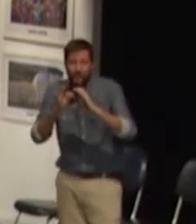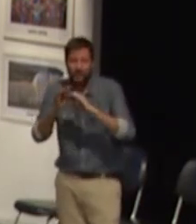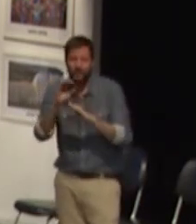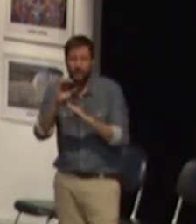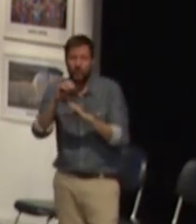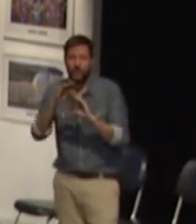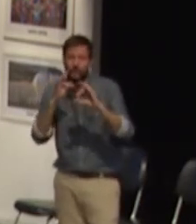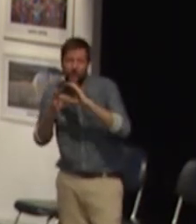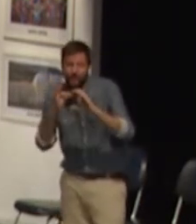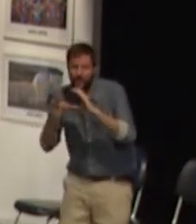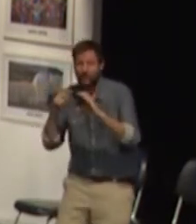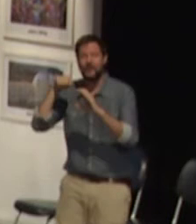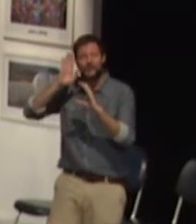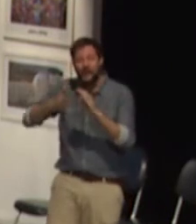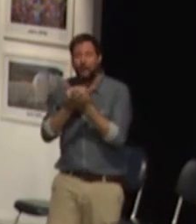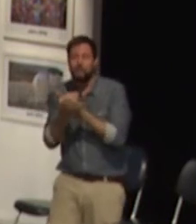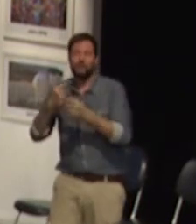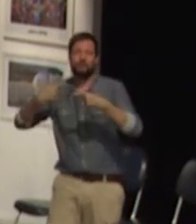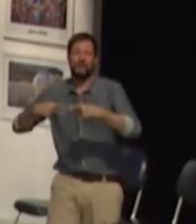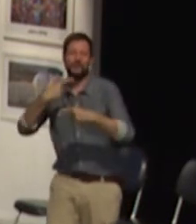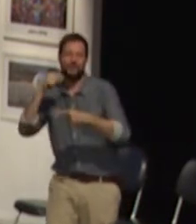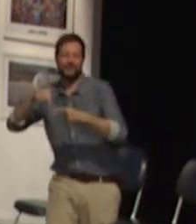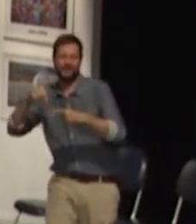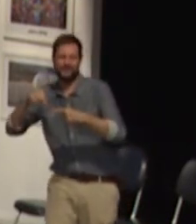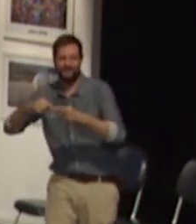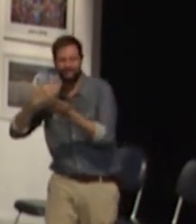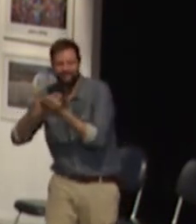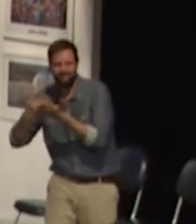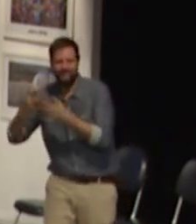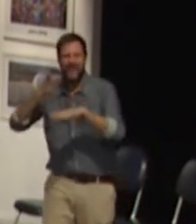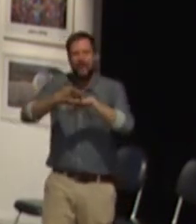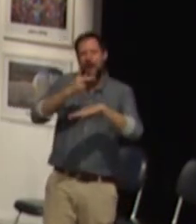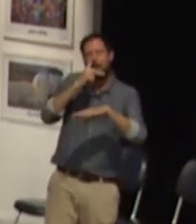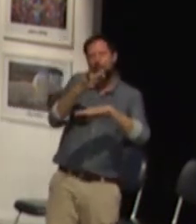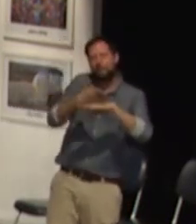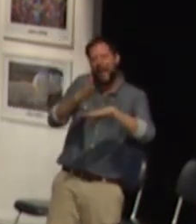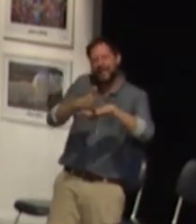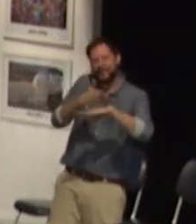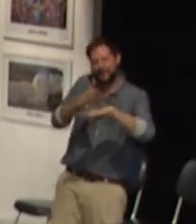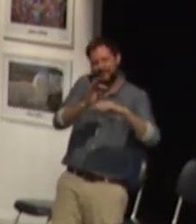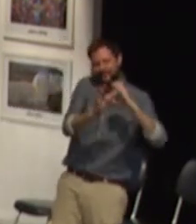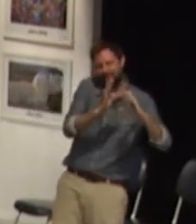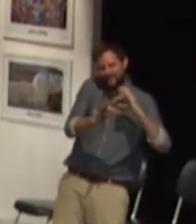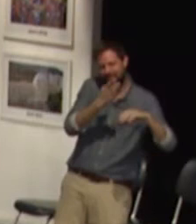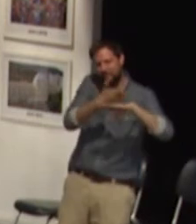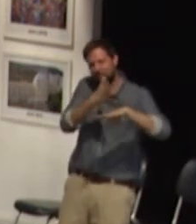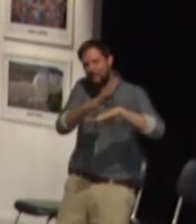da comunicação total. Então, ele já começou, a política linguística começou naquele momento, né? É uma